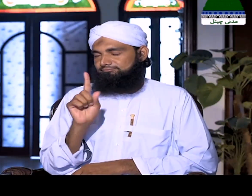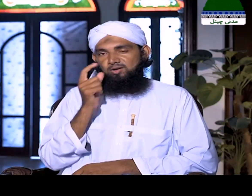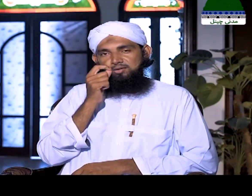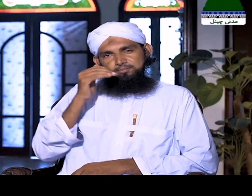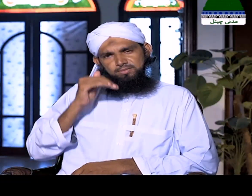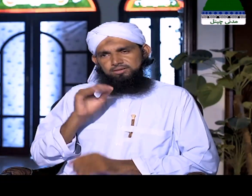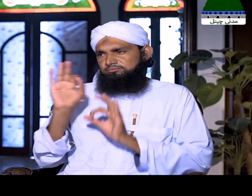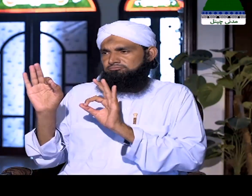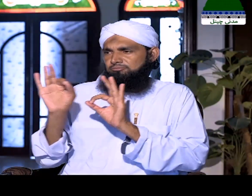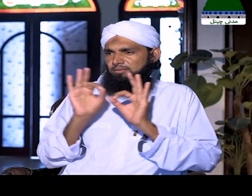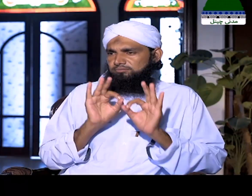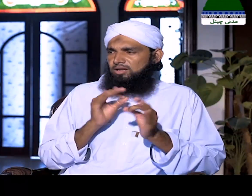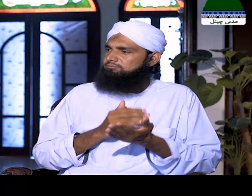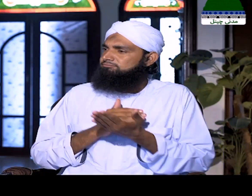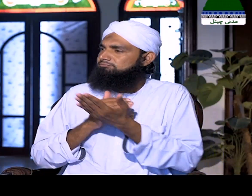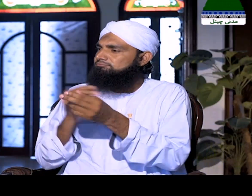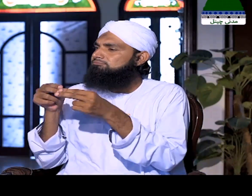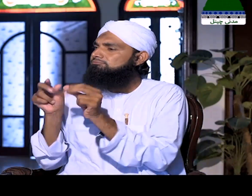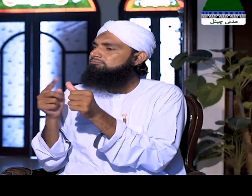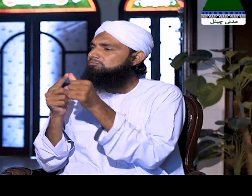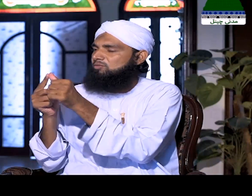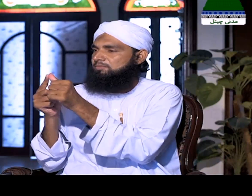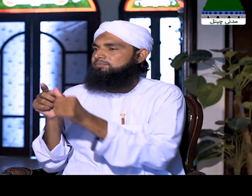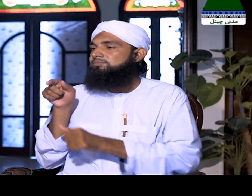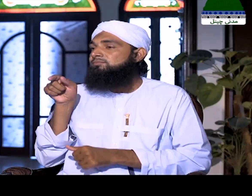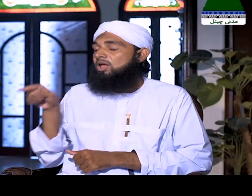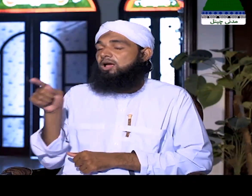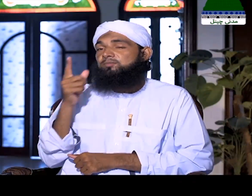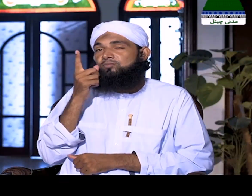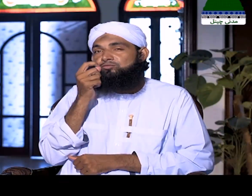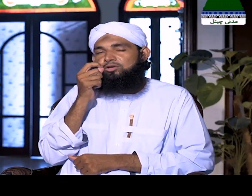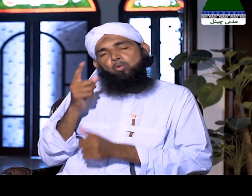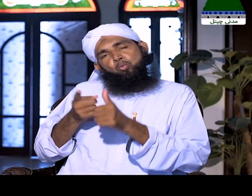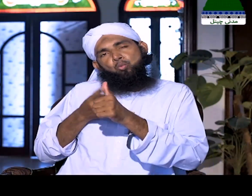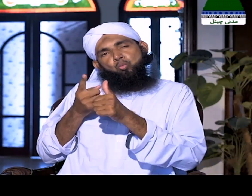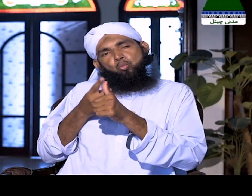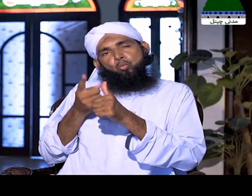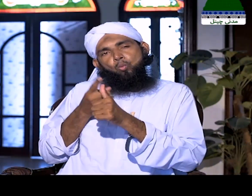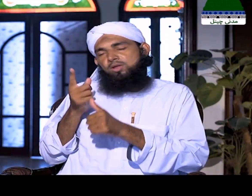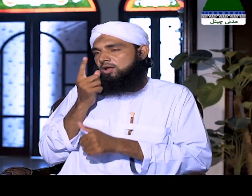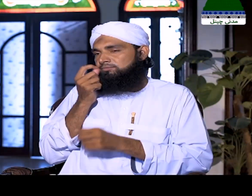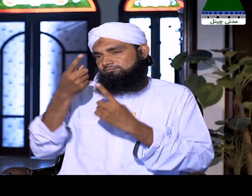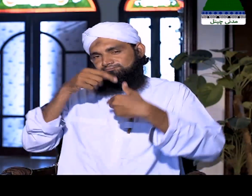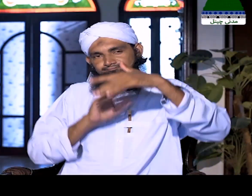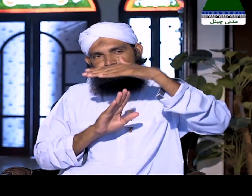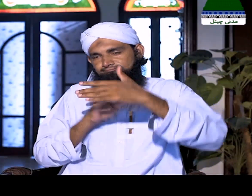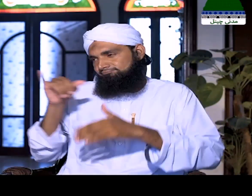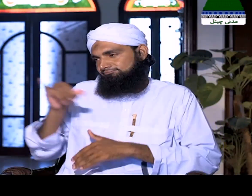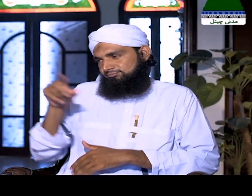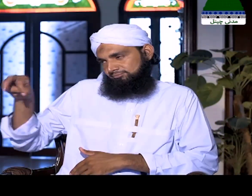قاصد کو آپ رحمۃ اللہ علیہ کا پیغام دیا، چنانچہ قاصد آپ رحمۃ اللہ علیہ کے پاس آیا اور ایک خط آپ